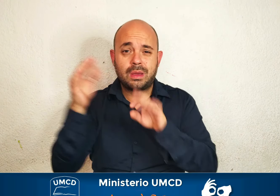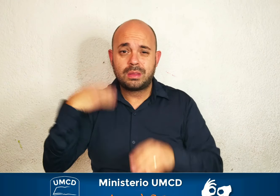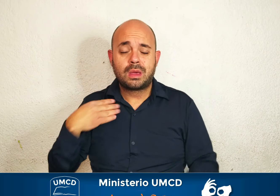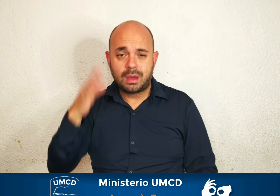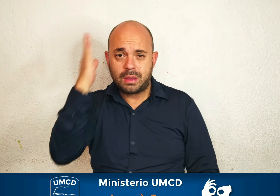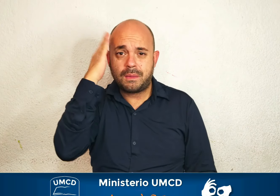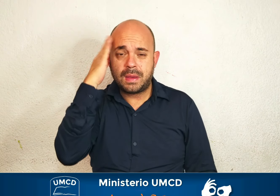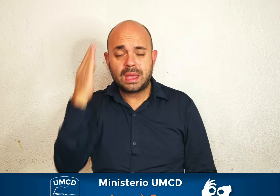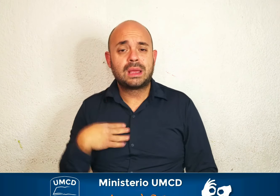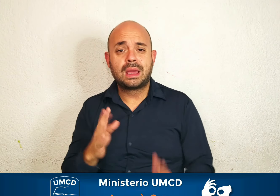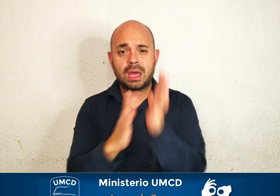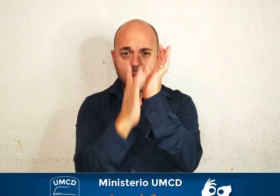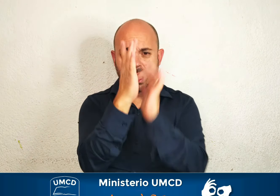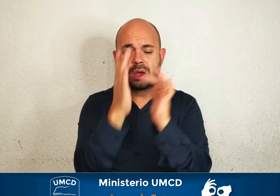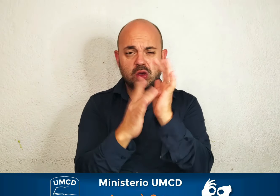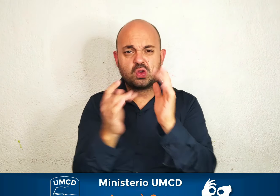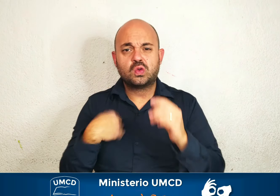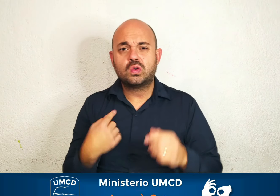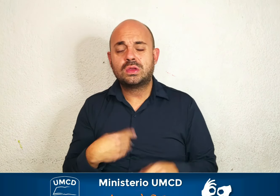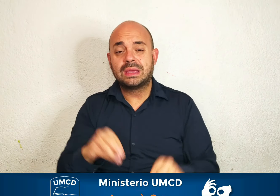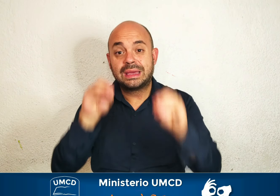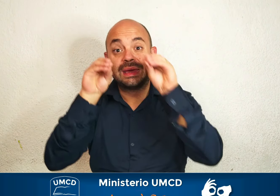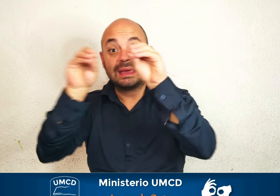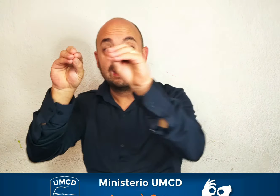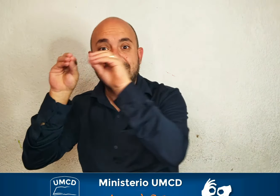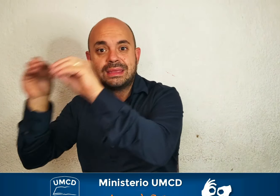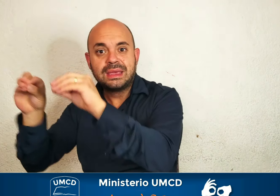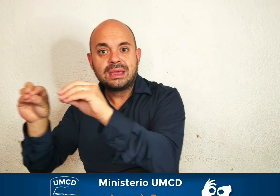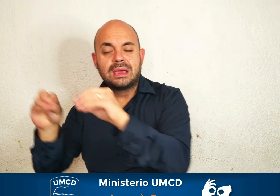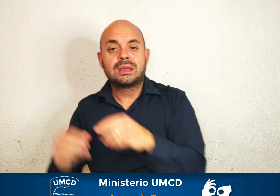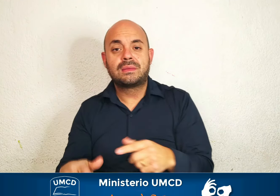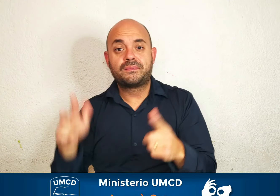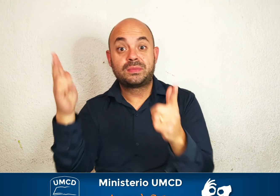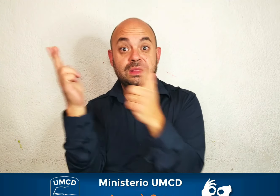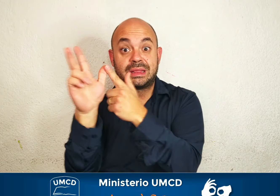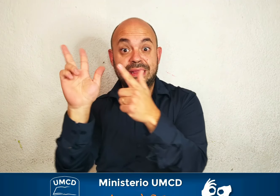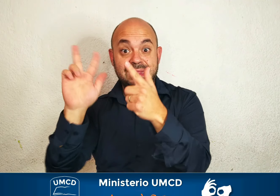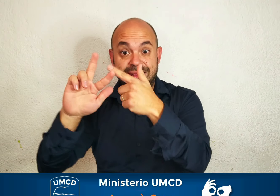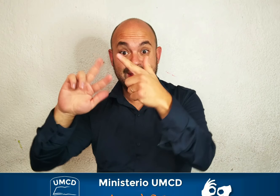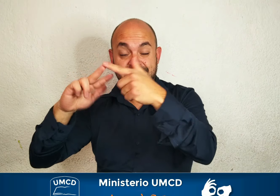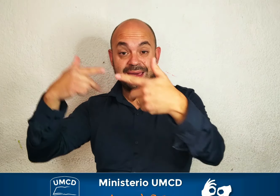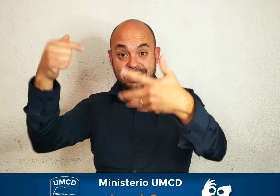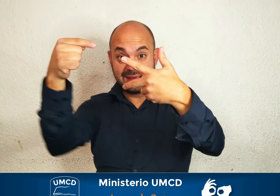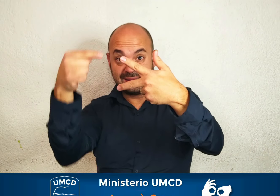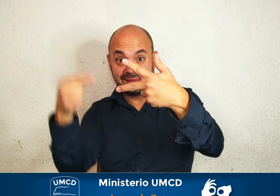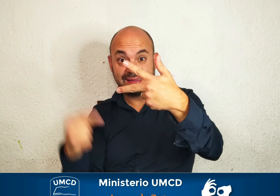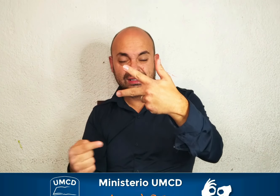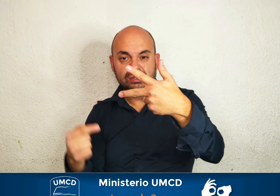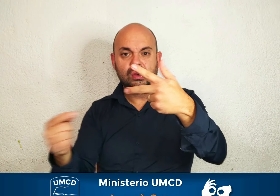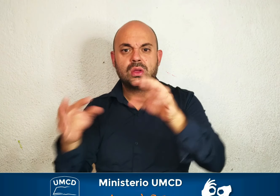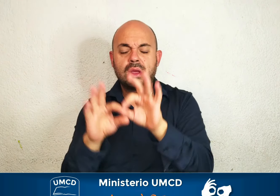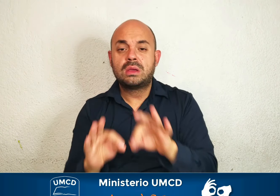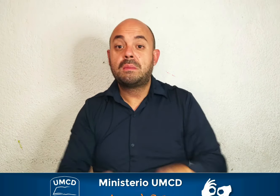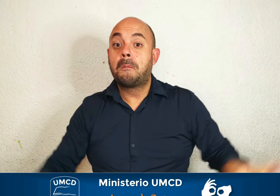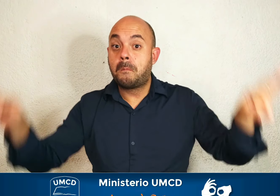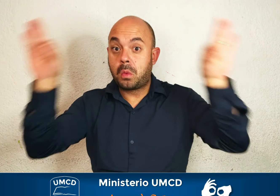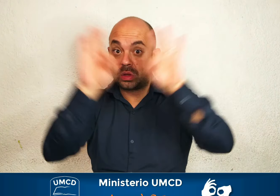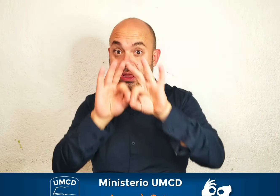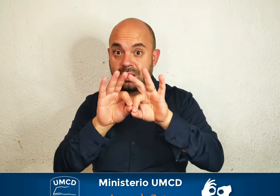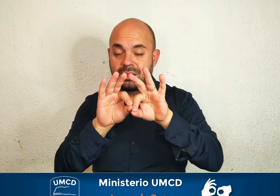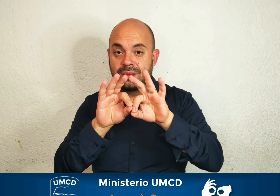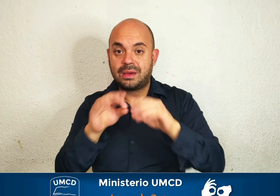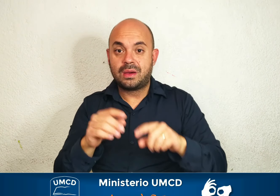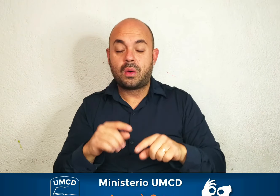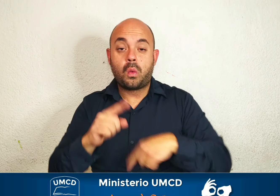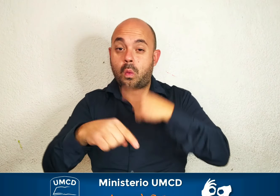de versículos para llevarnos a entender de que el mandamiento en sí es una serie de 3 preceptos,